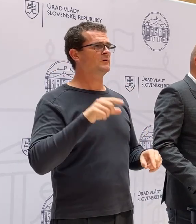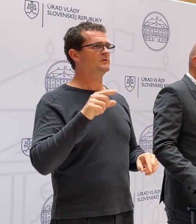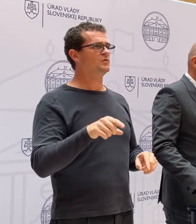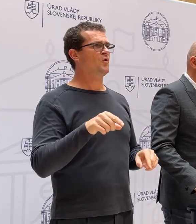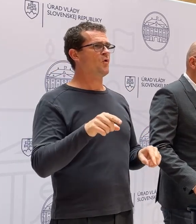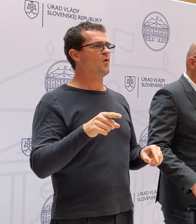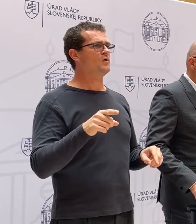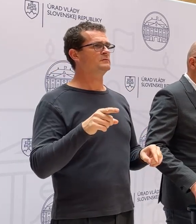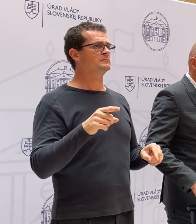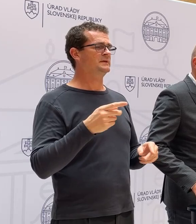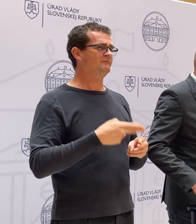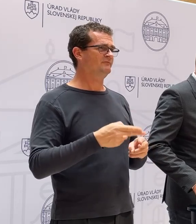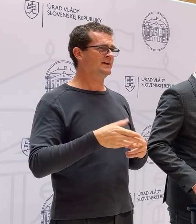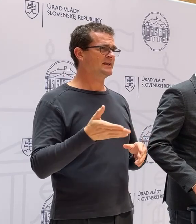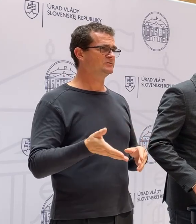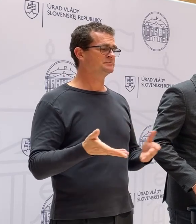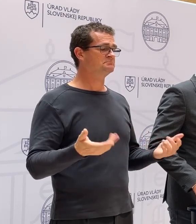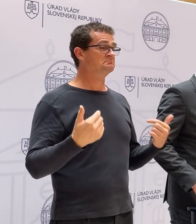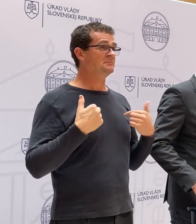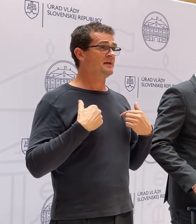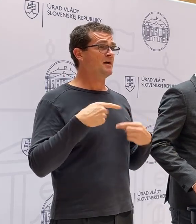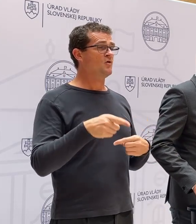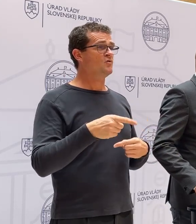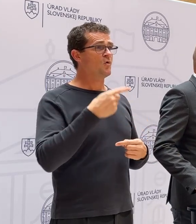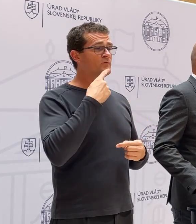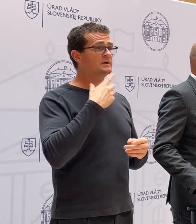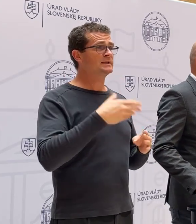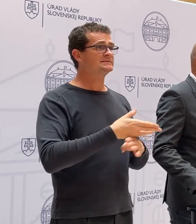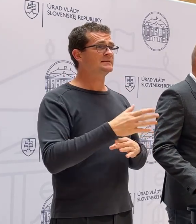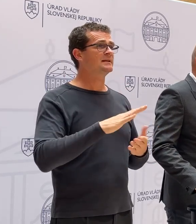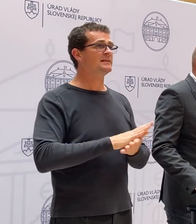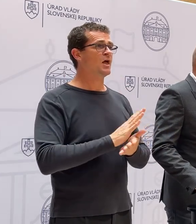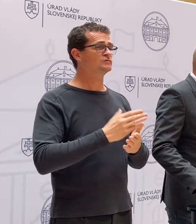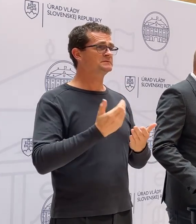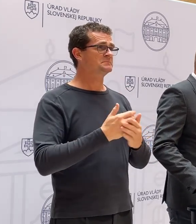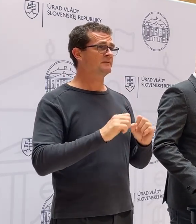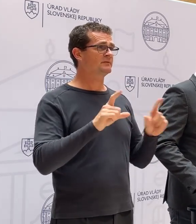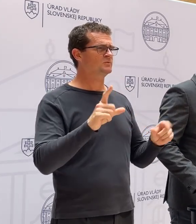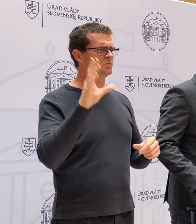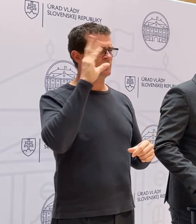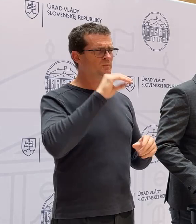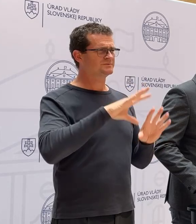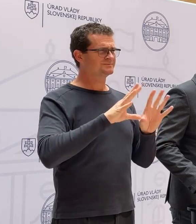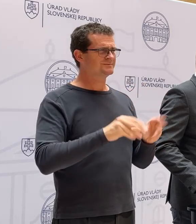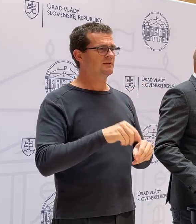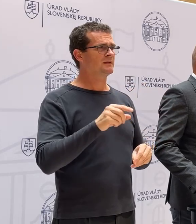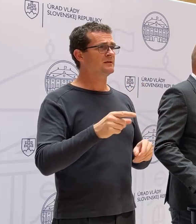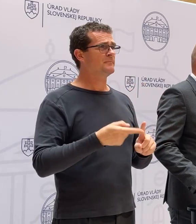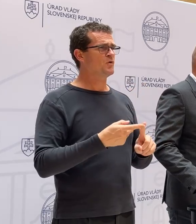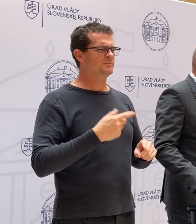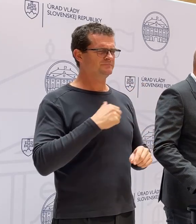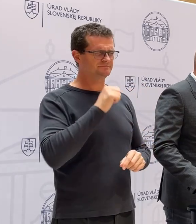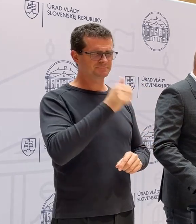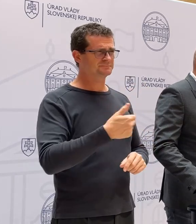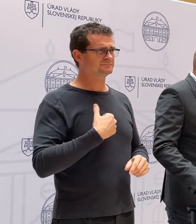váhania využil. Ja som sa k tomu vyjadril cez tlačovú správu, to celé hlúposť, žiadnu takúto podmienku som